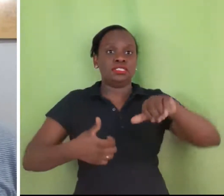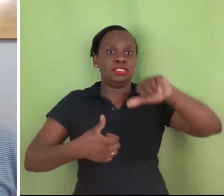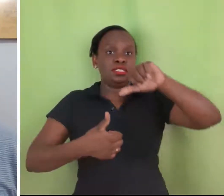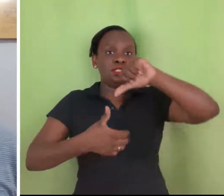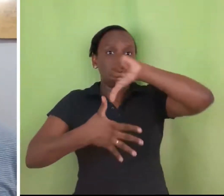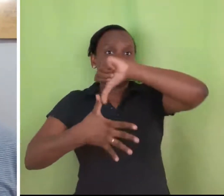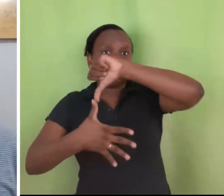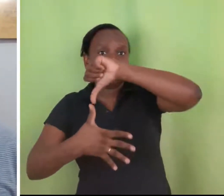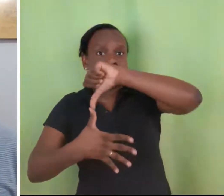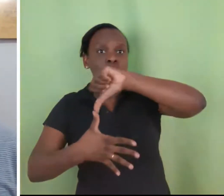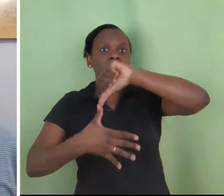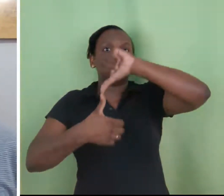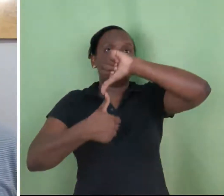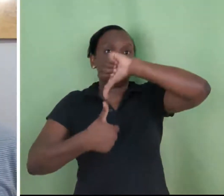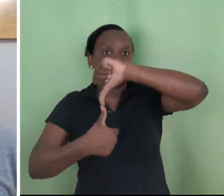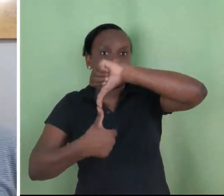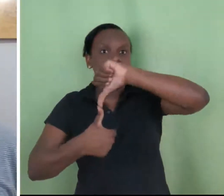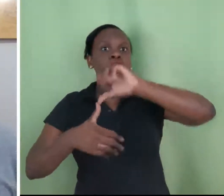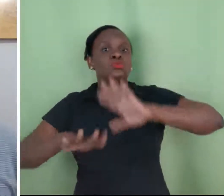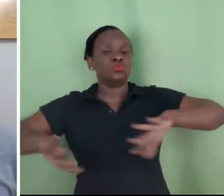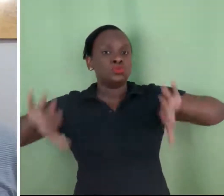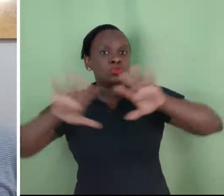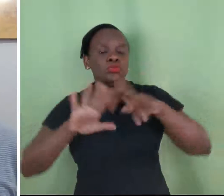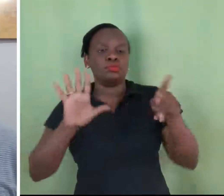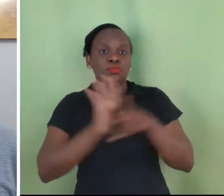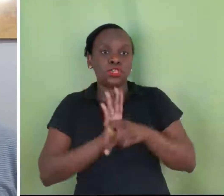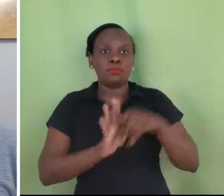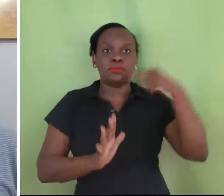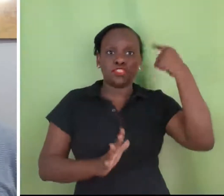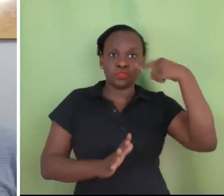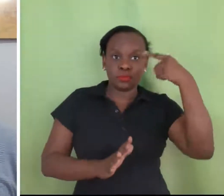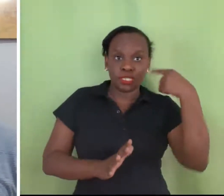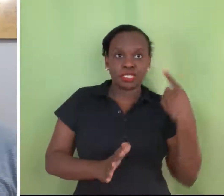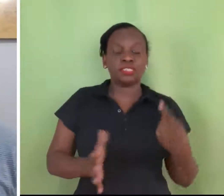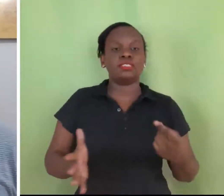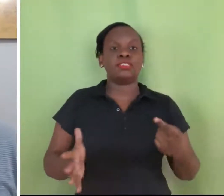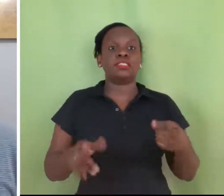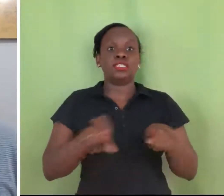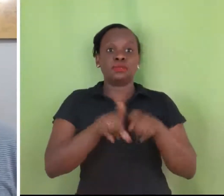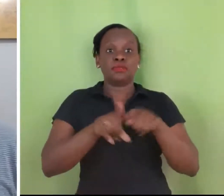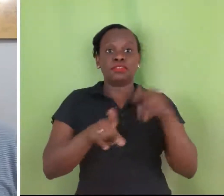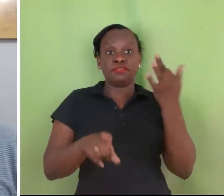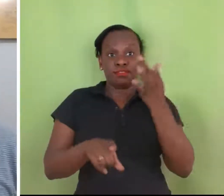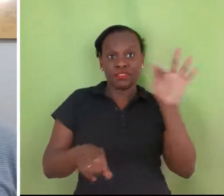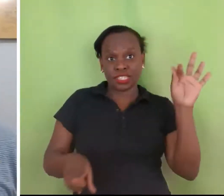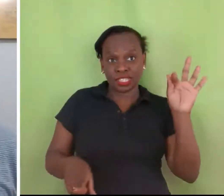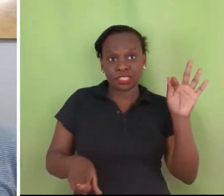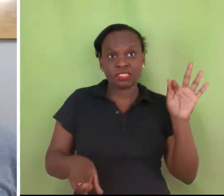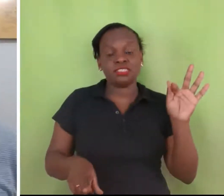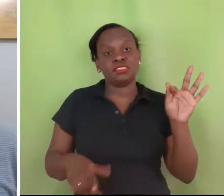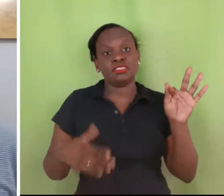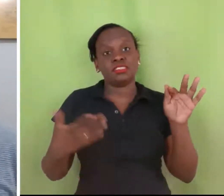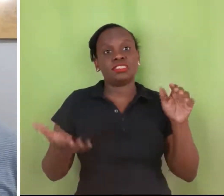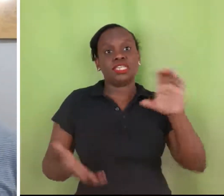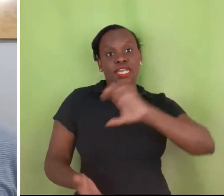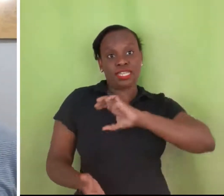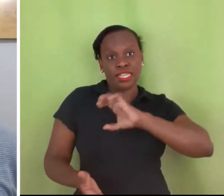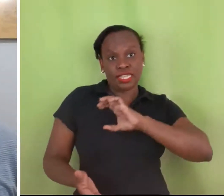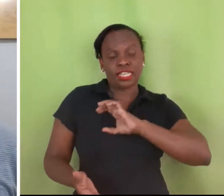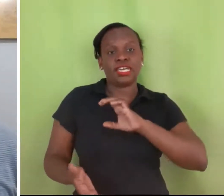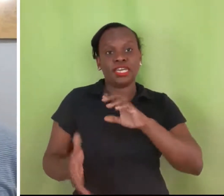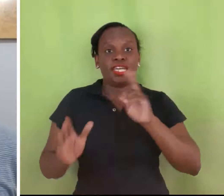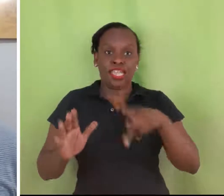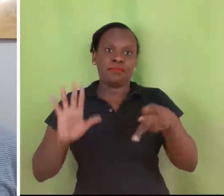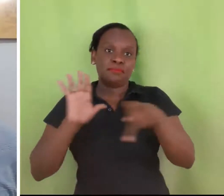do Sul, da América Central, como colônias da Espanha, né, a França, né, ou melhor dizendo, o Canadá, que foi